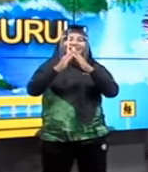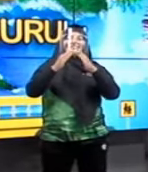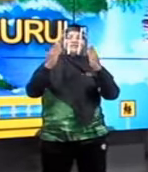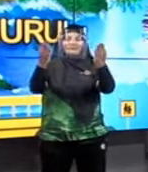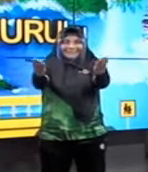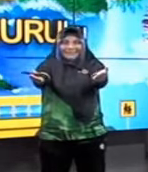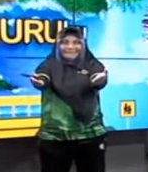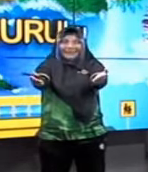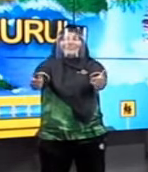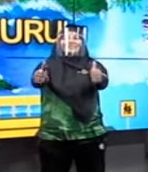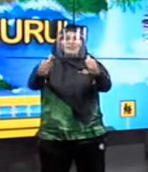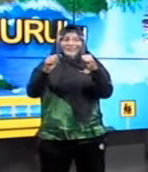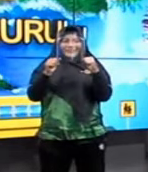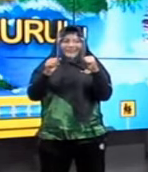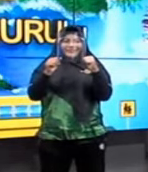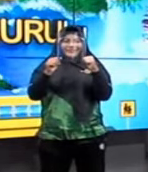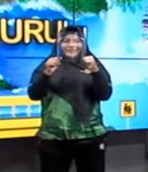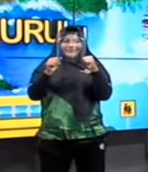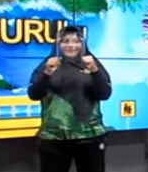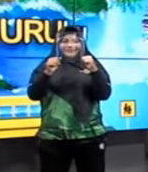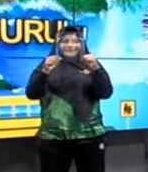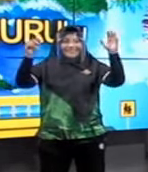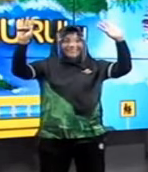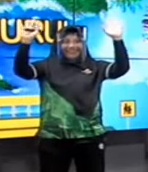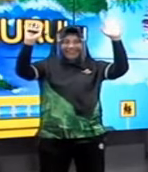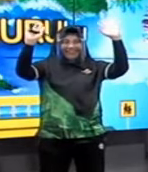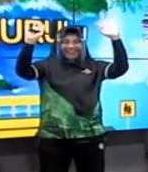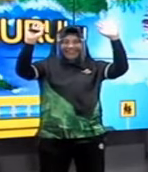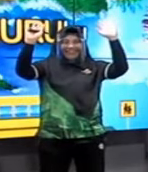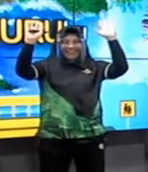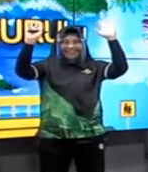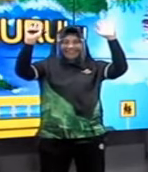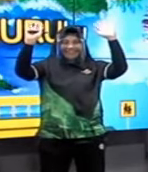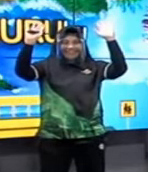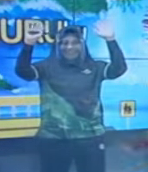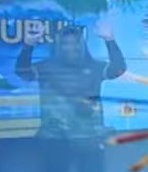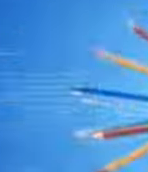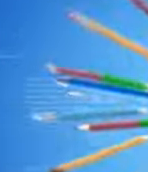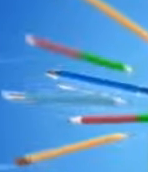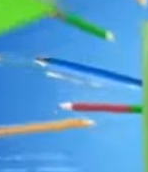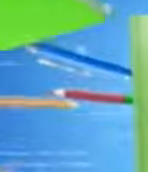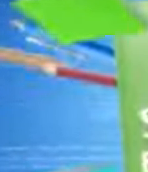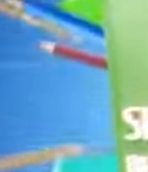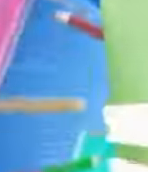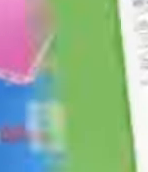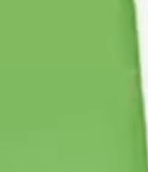rumah bersama guruku. Dadah.